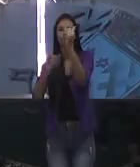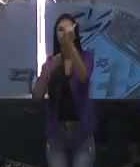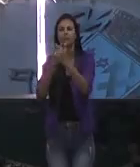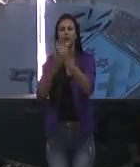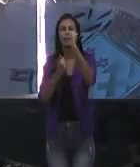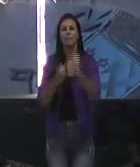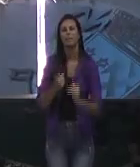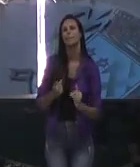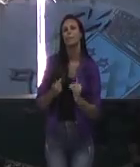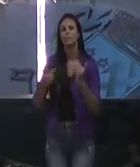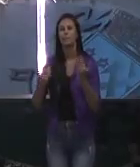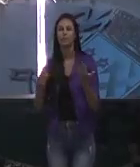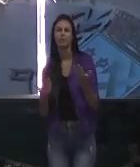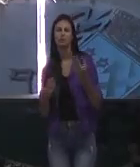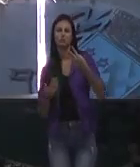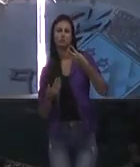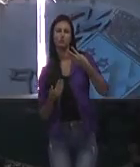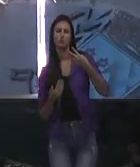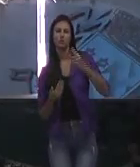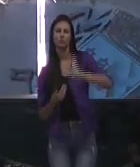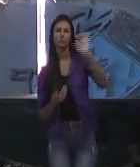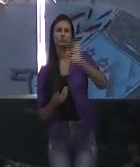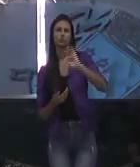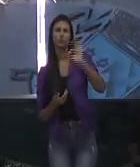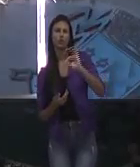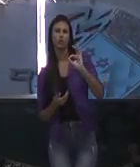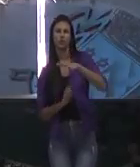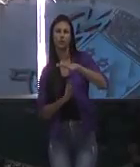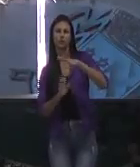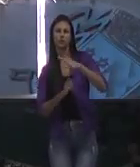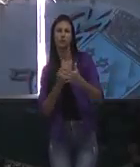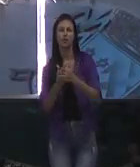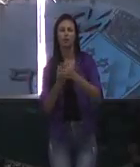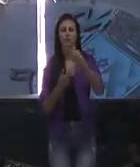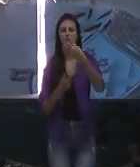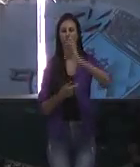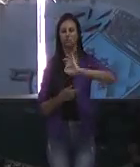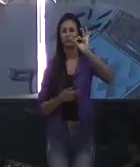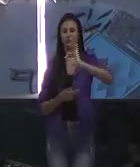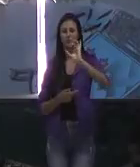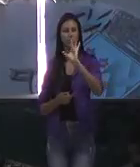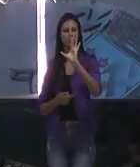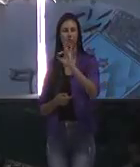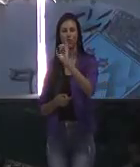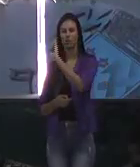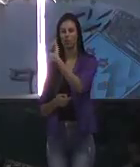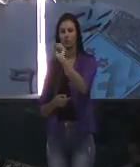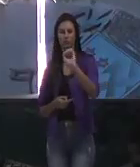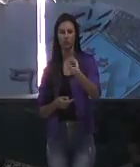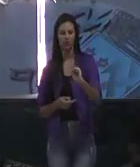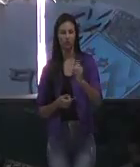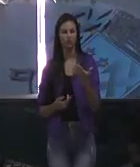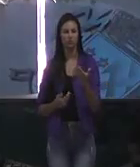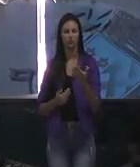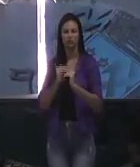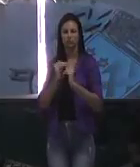outros. Era 3%. Né? Quando passou o último código tributário,